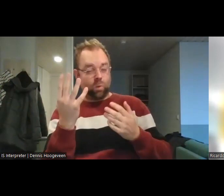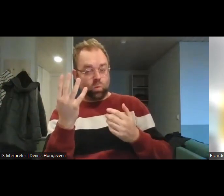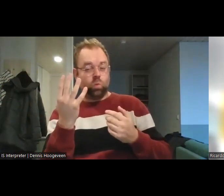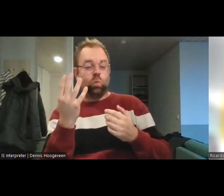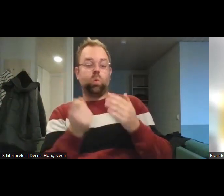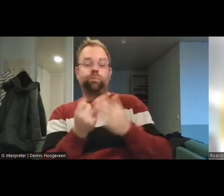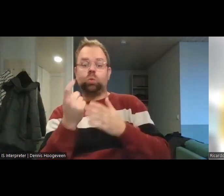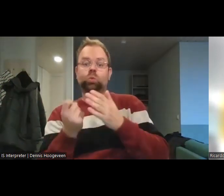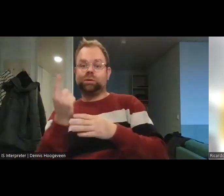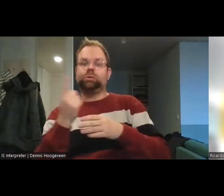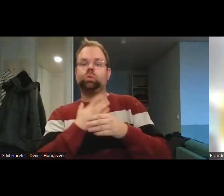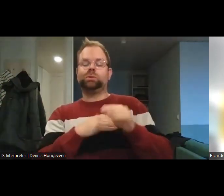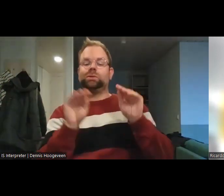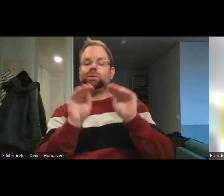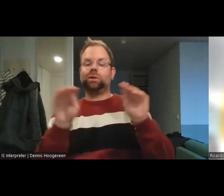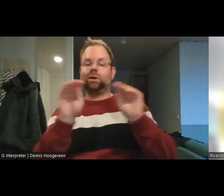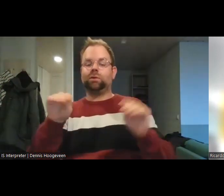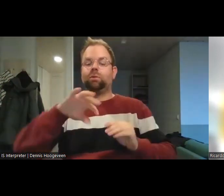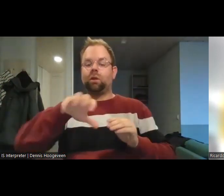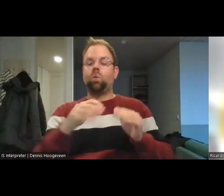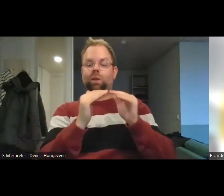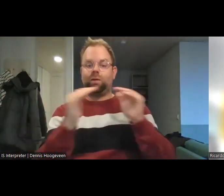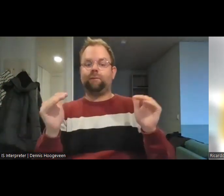En ce qui concerne les violences